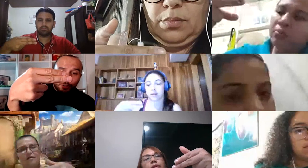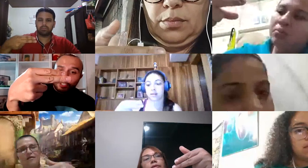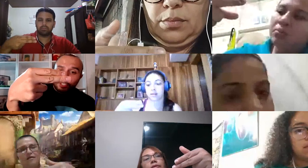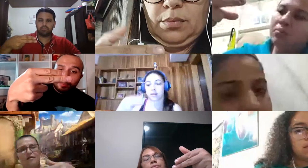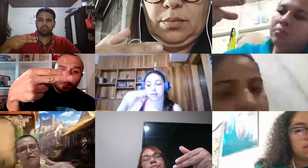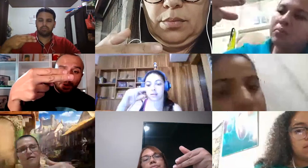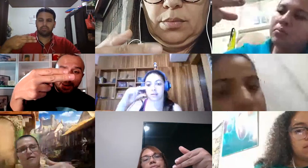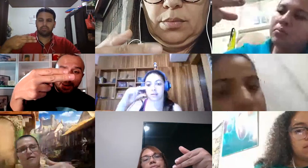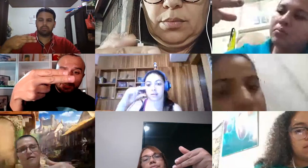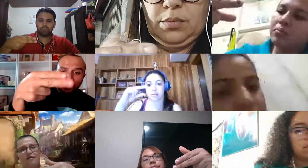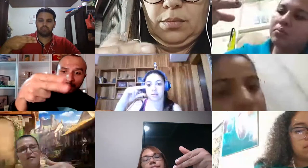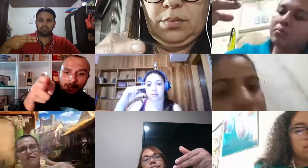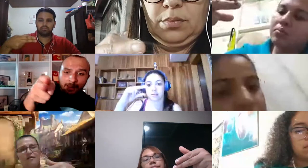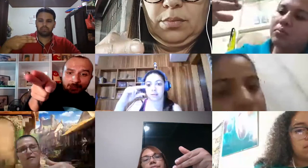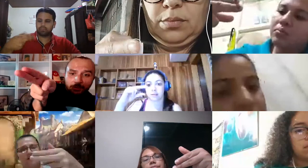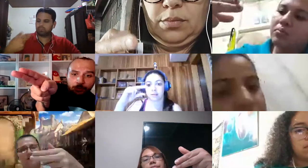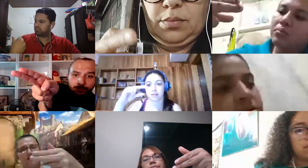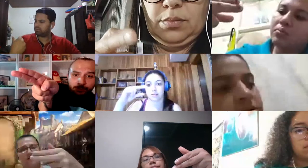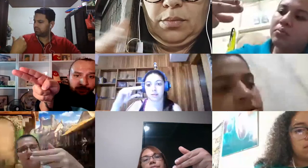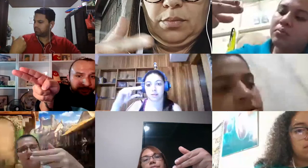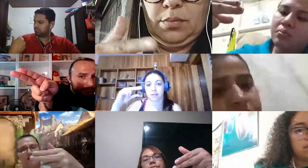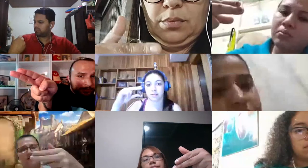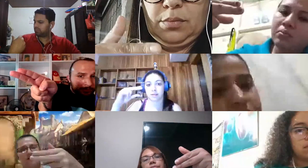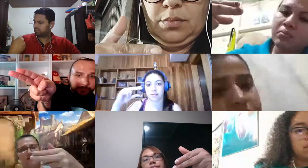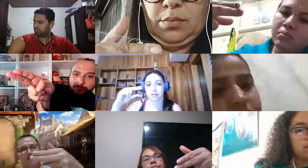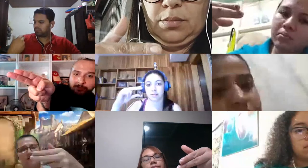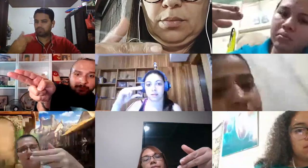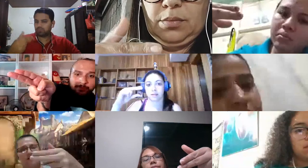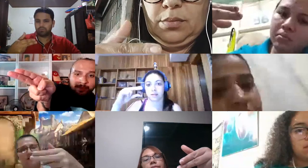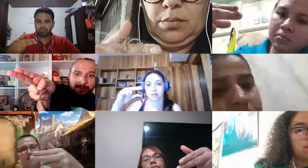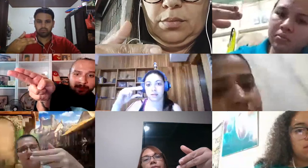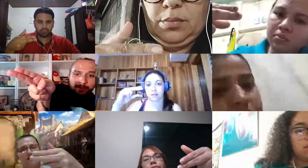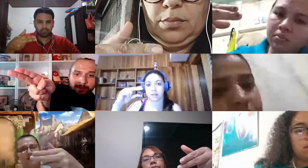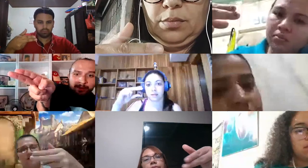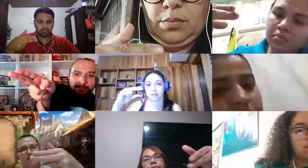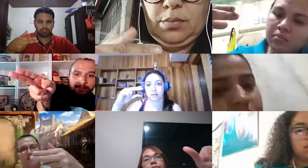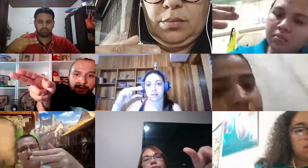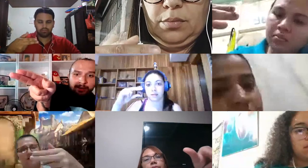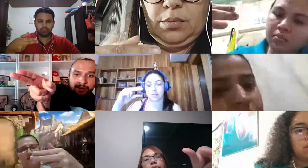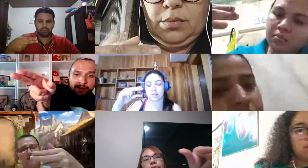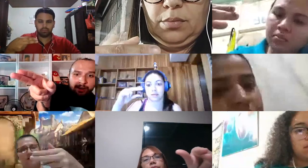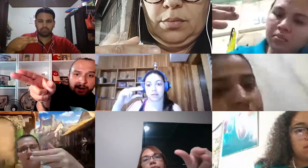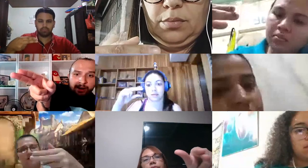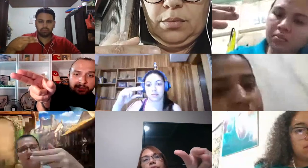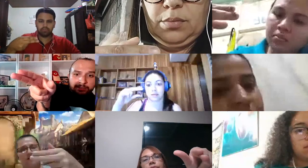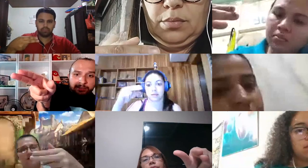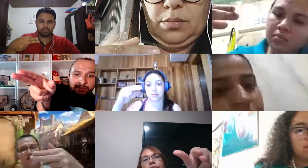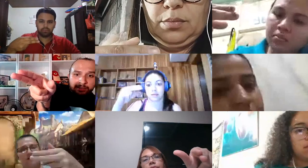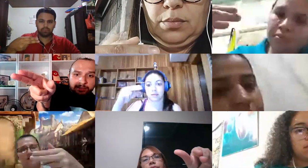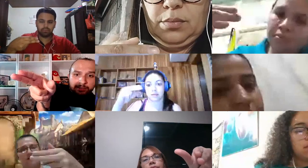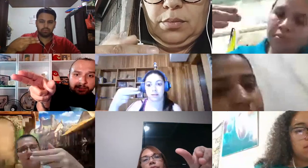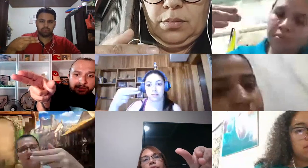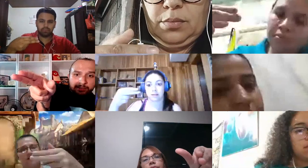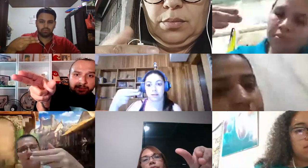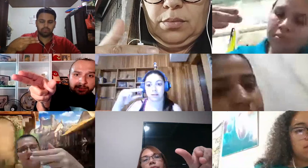No se puede hacer esto. Tiene que ser así.